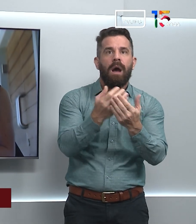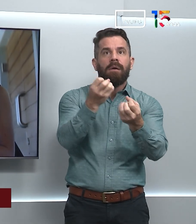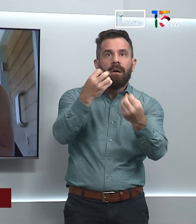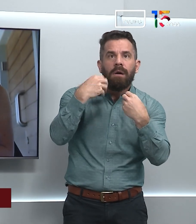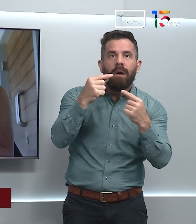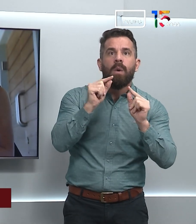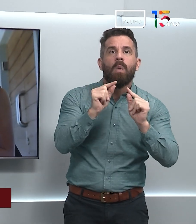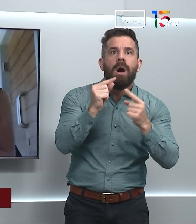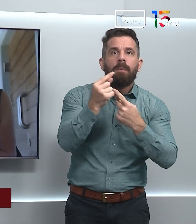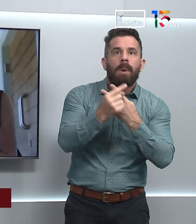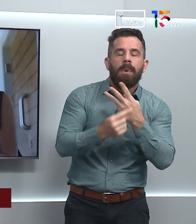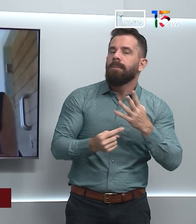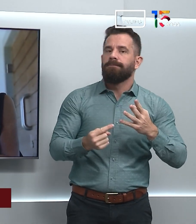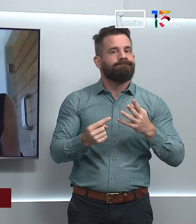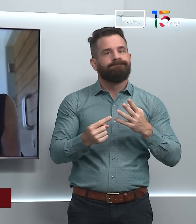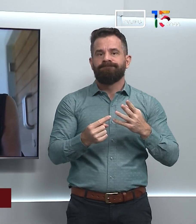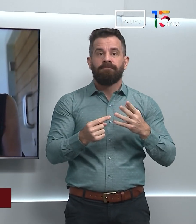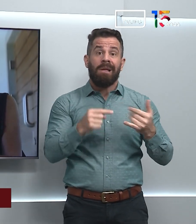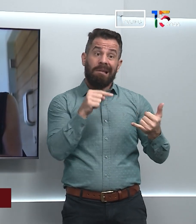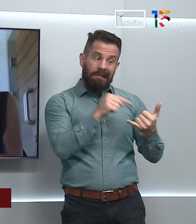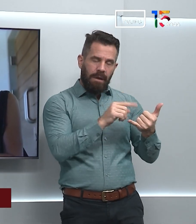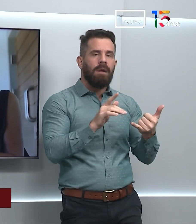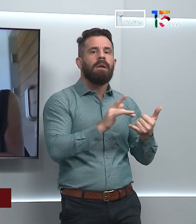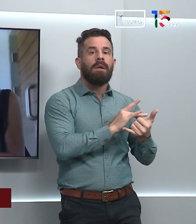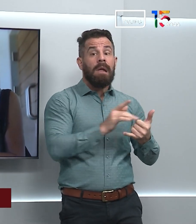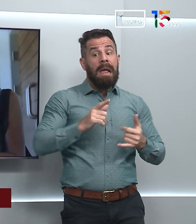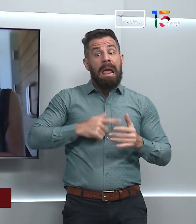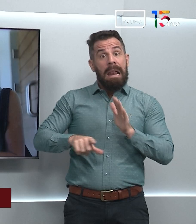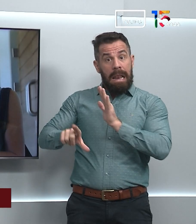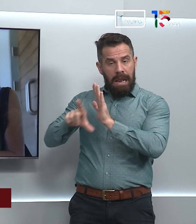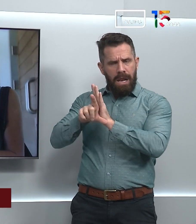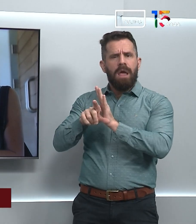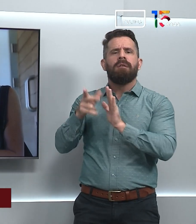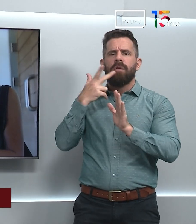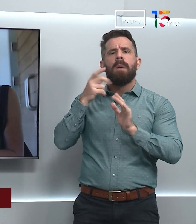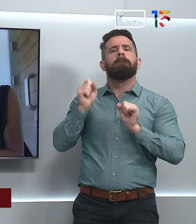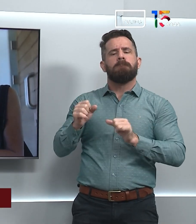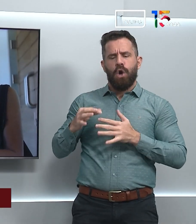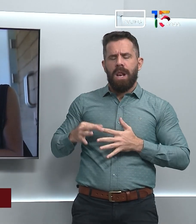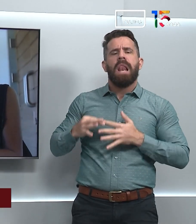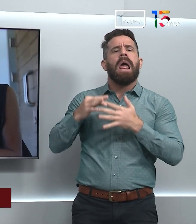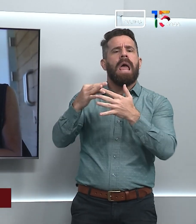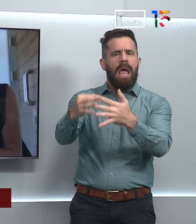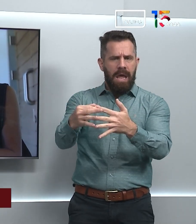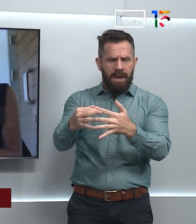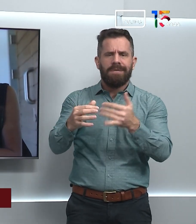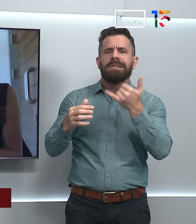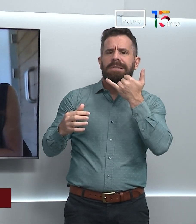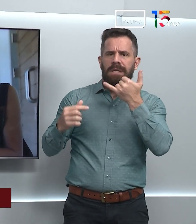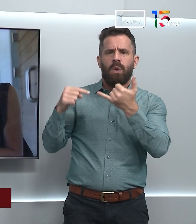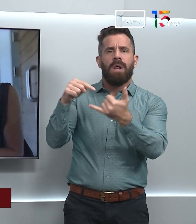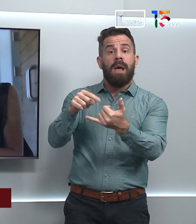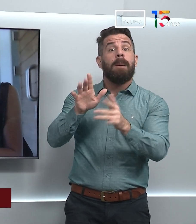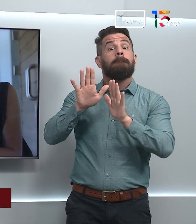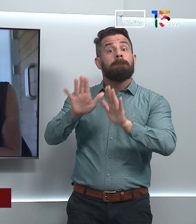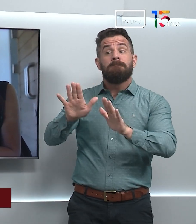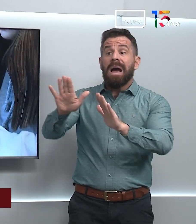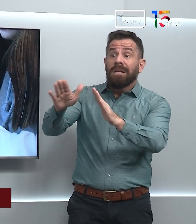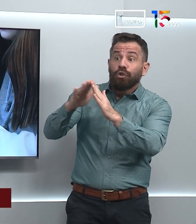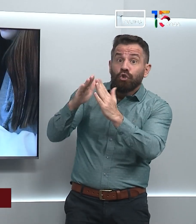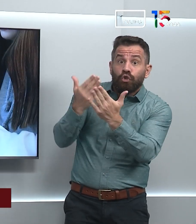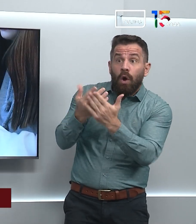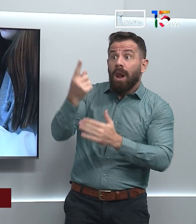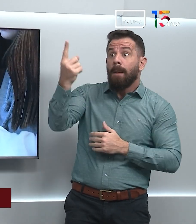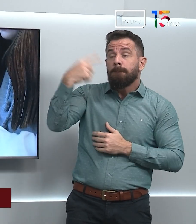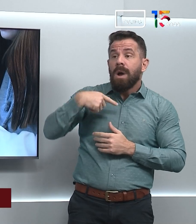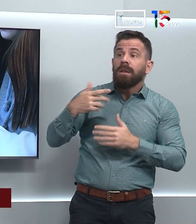lei, os estudantes podem levar os aparelhos, mas eles devem ser guardados onde a escola determinar.